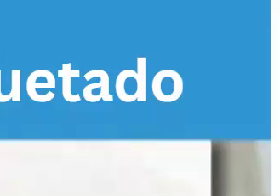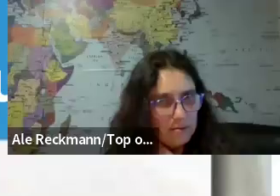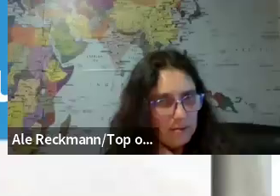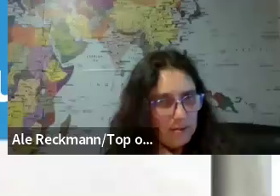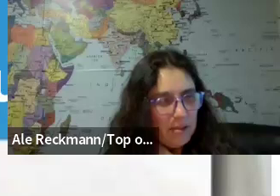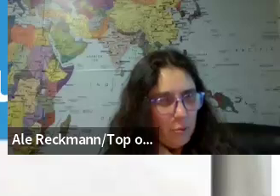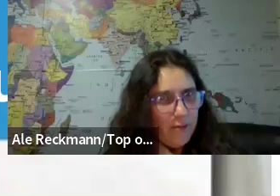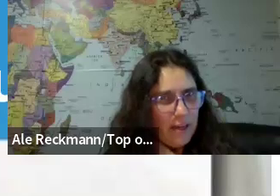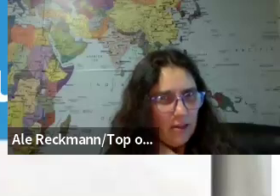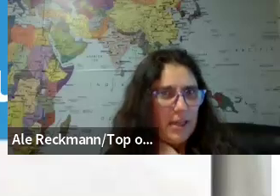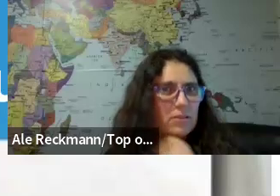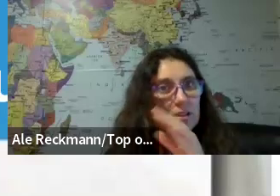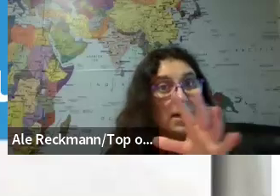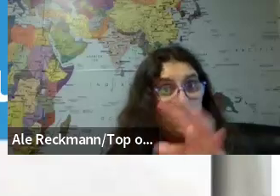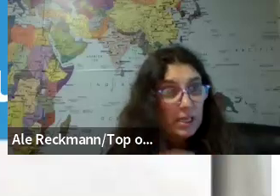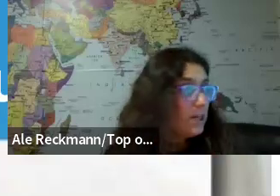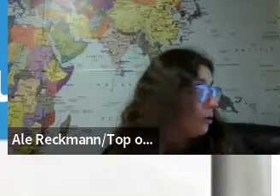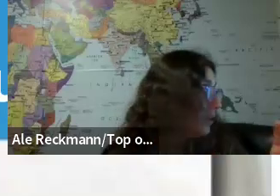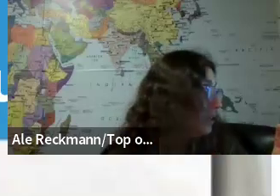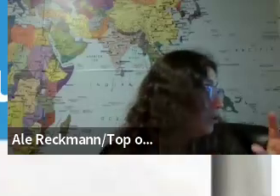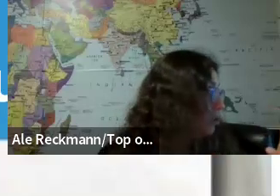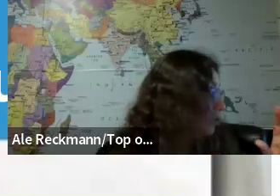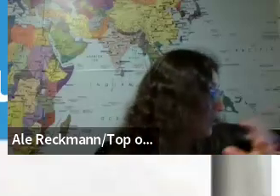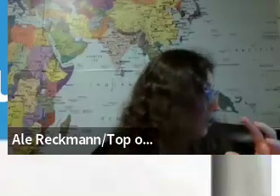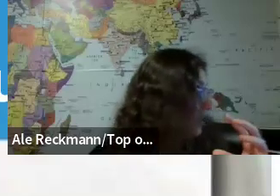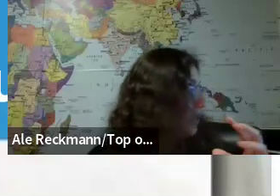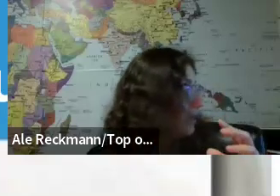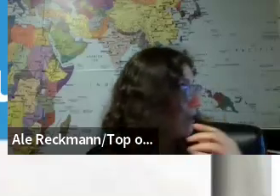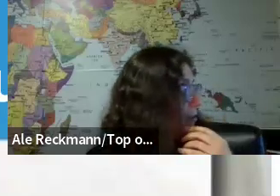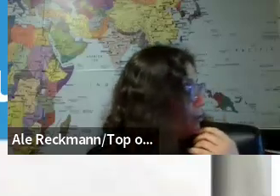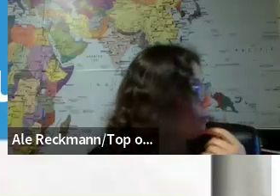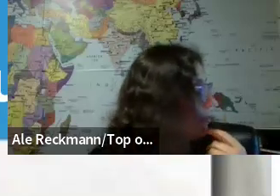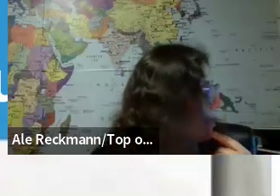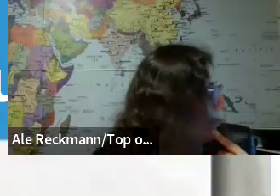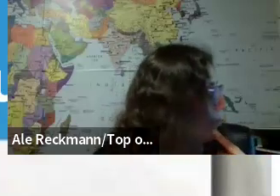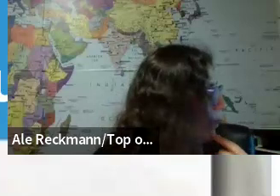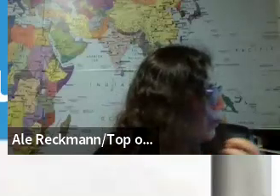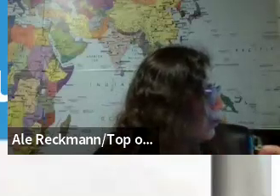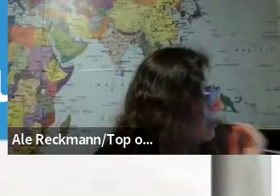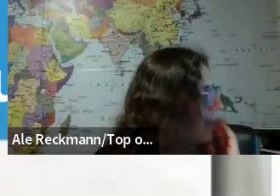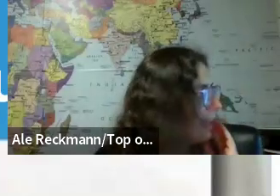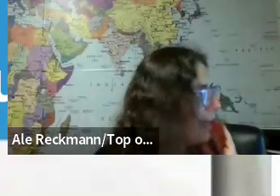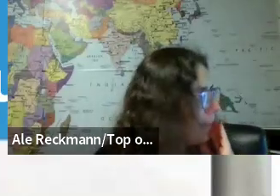Ok. Muy bien, Gloria. Entonces tenemos que ir incorporando los otros factores que ya señalaron tus compañeras y compañeros.